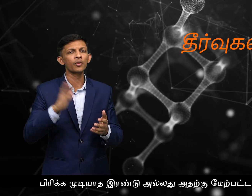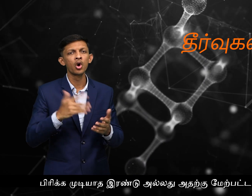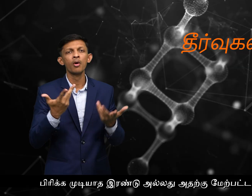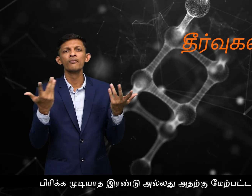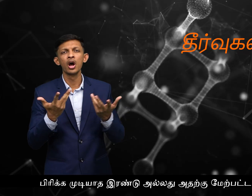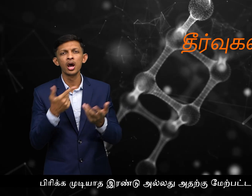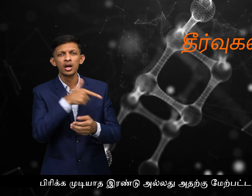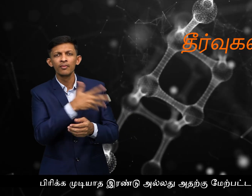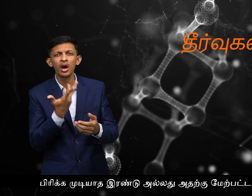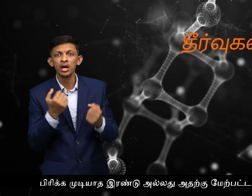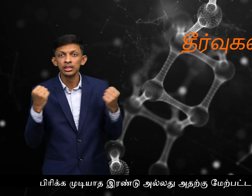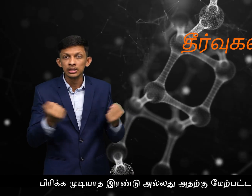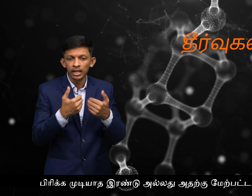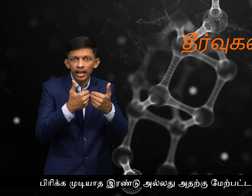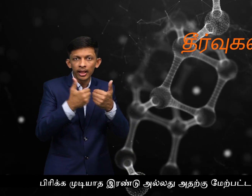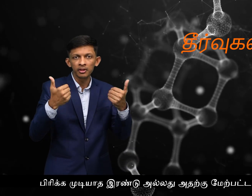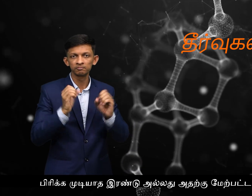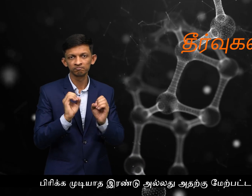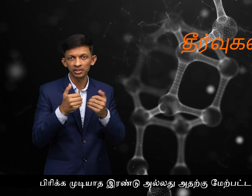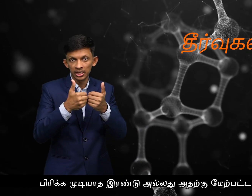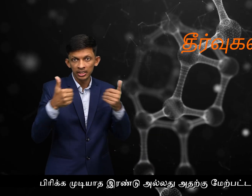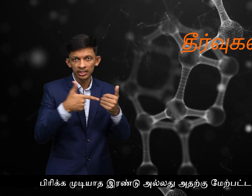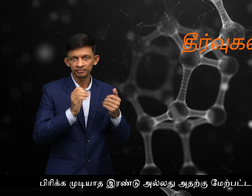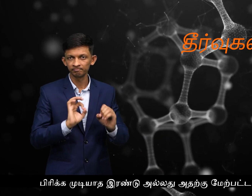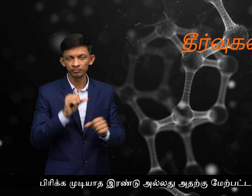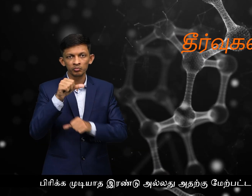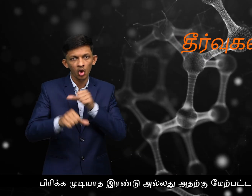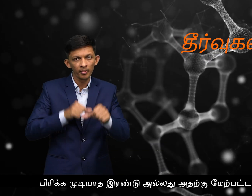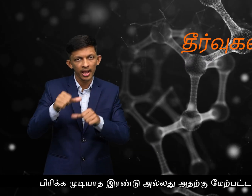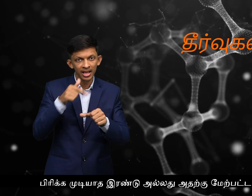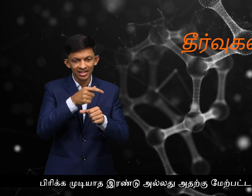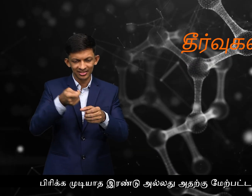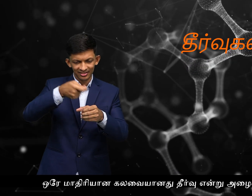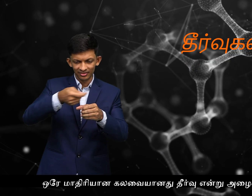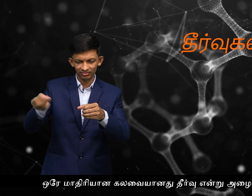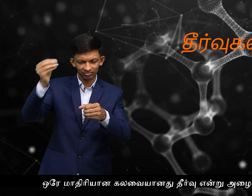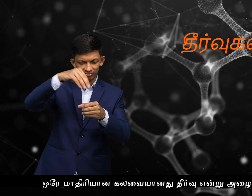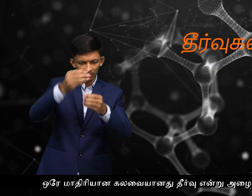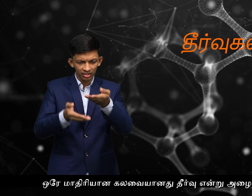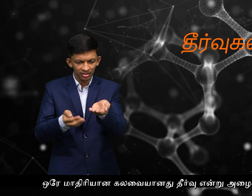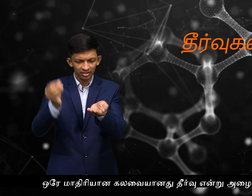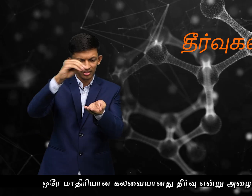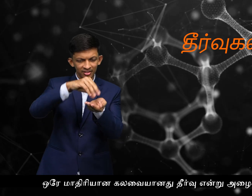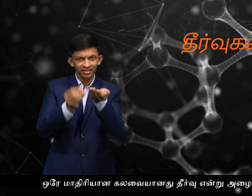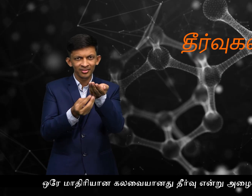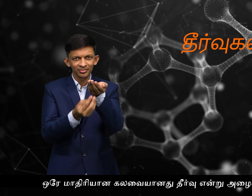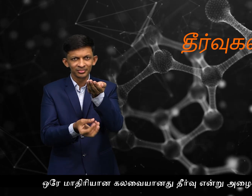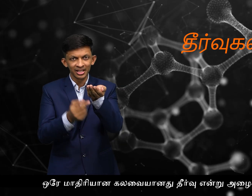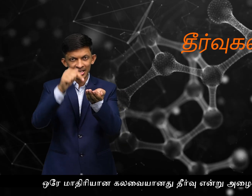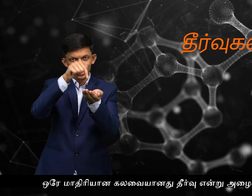பிரிக்க முடியாத இரண்டு அல்லது அதற்கு மேற்பட்ட பொருட்களின் ஒரே மாதிரியான கலவையானது கரைசல்